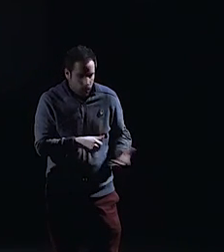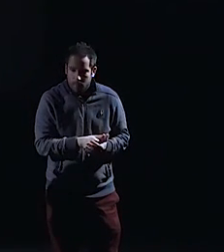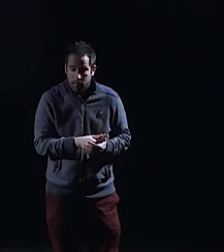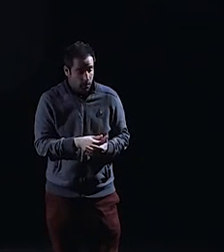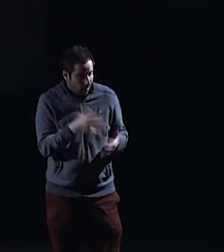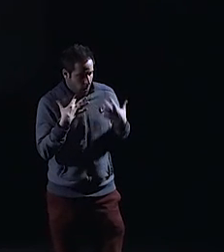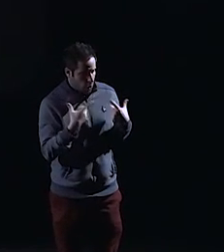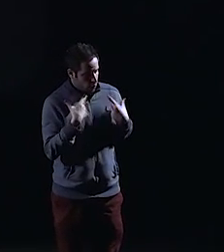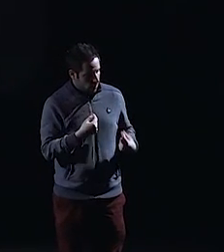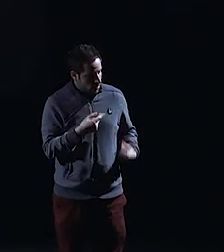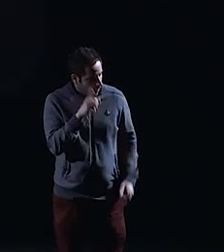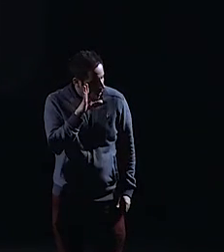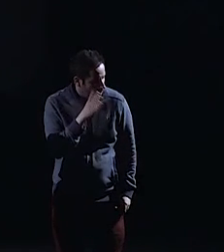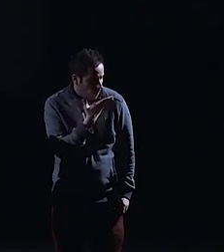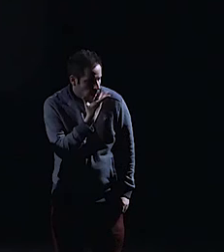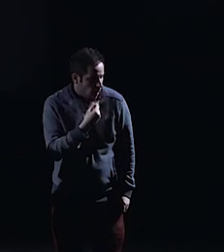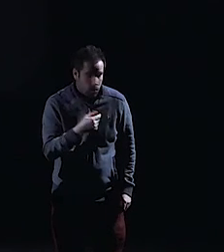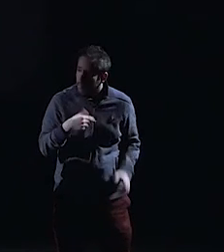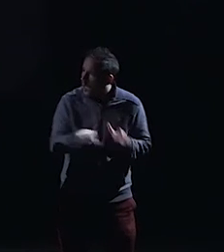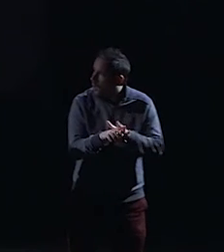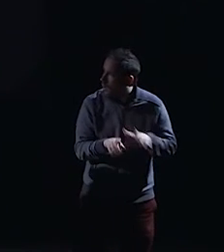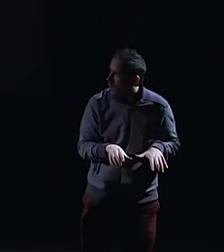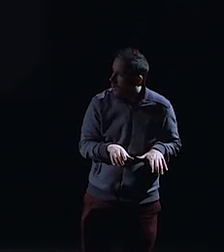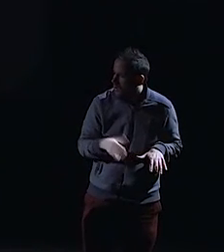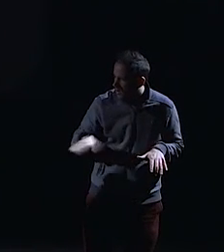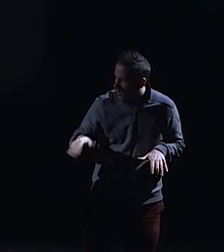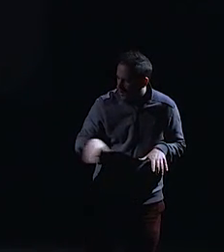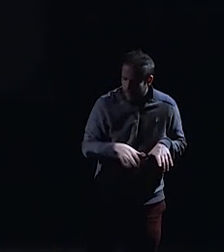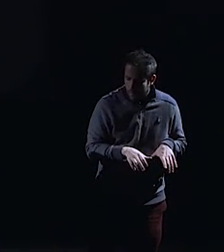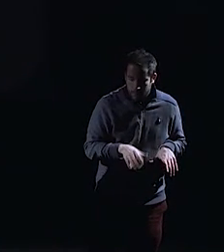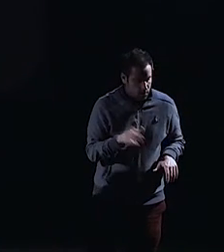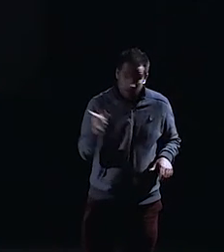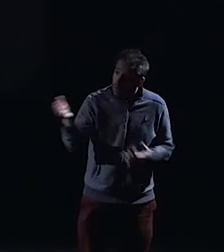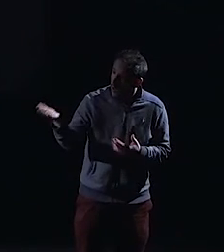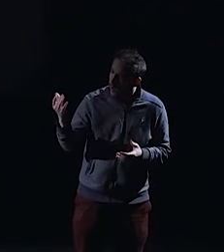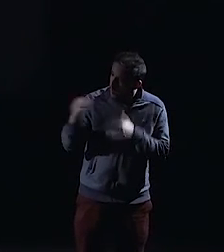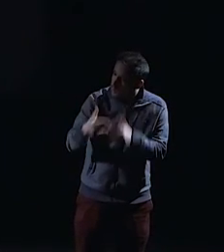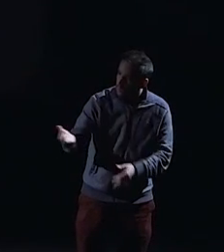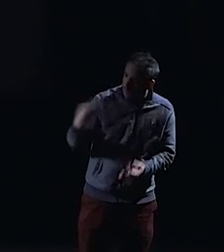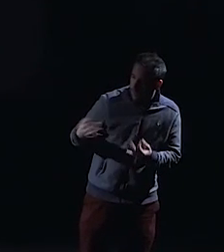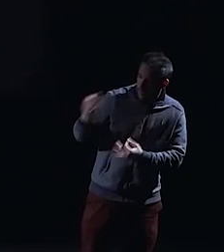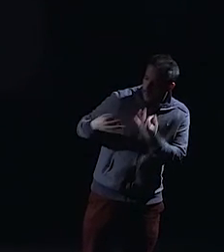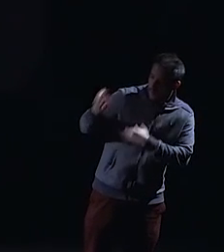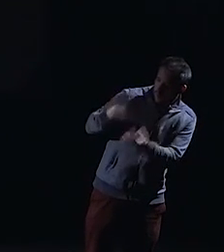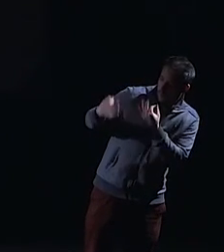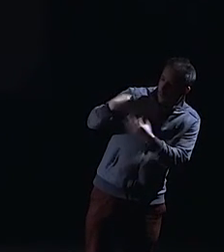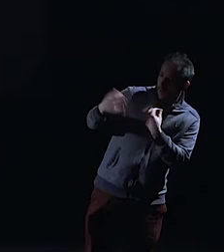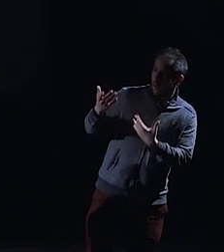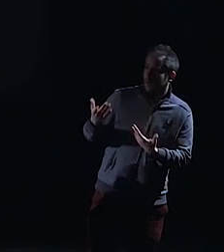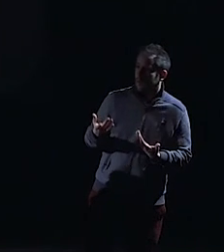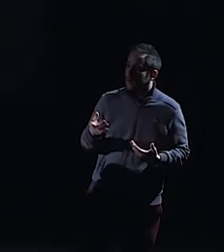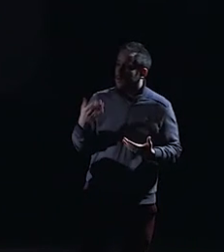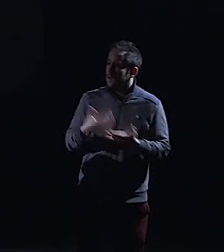Elle est jolie, ta chemise. Mais allez, je suis en train de coder, quand même. Je m'emmerde. Et qui continue comme ça. En fait,